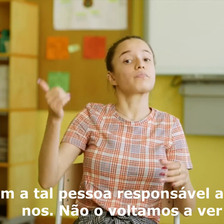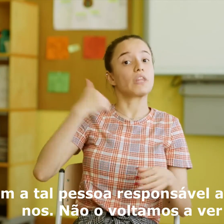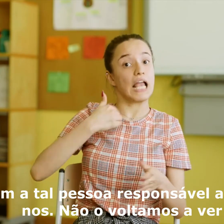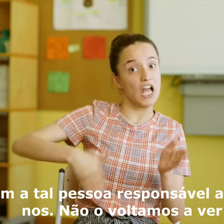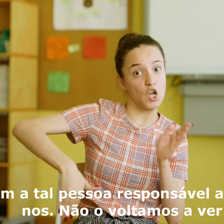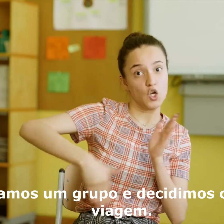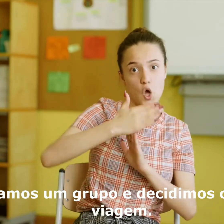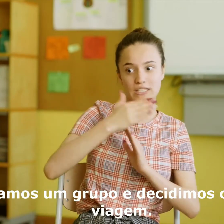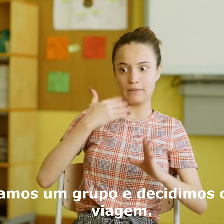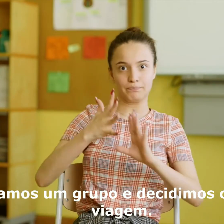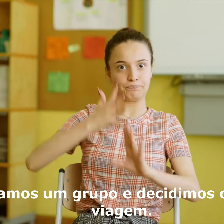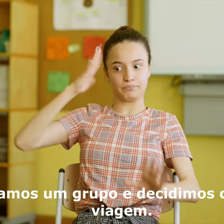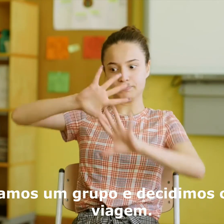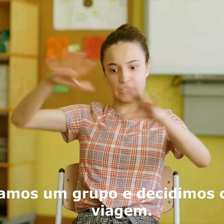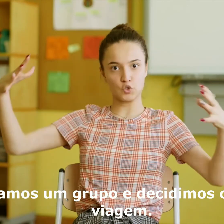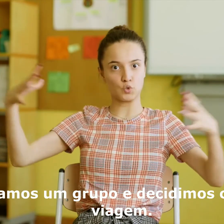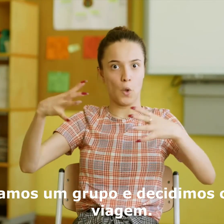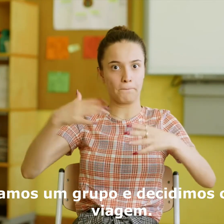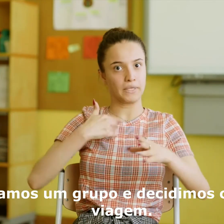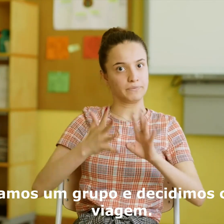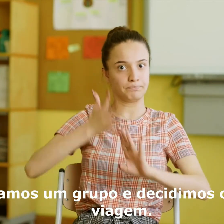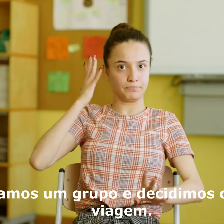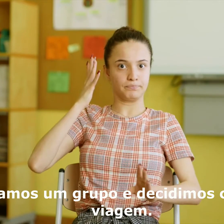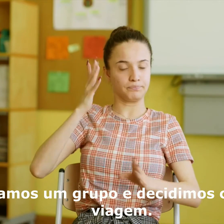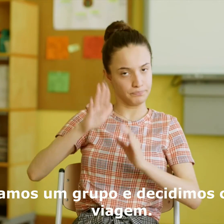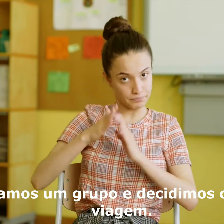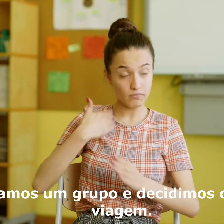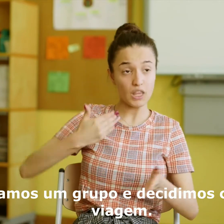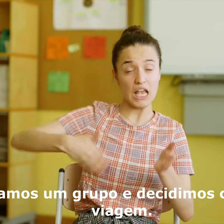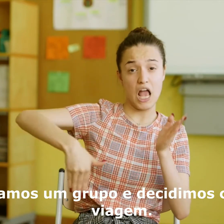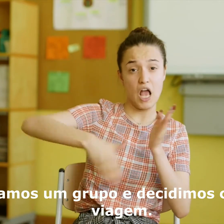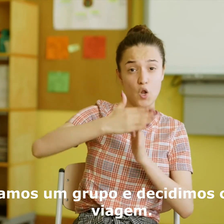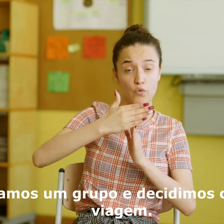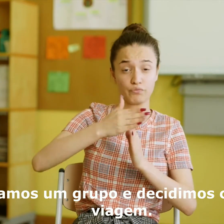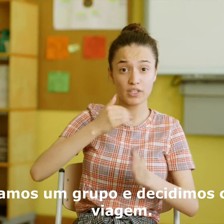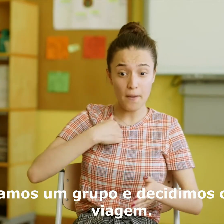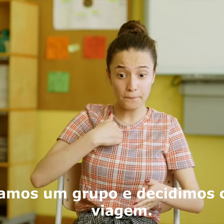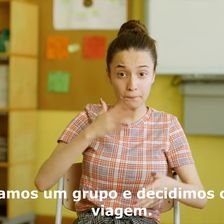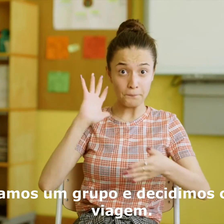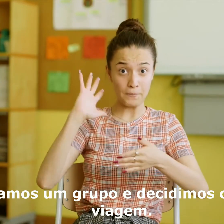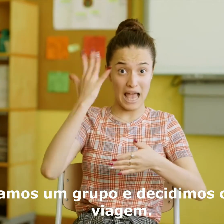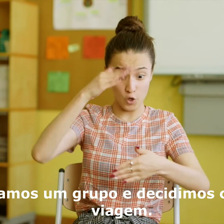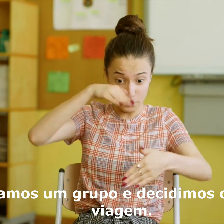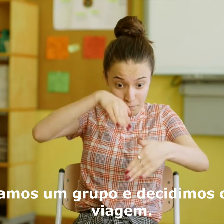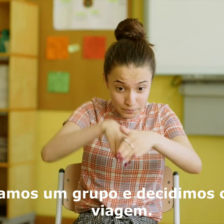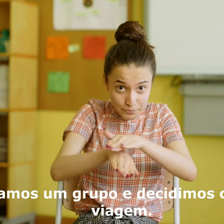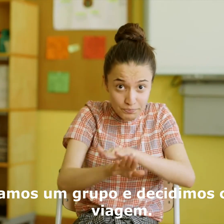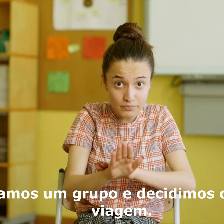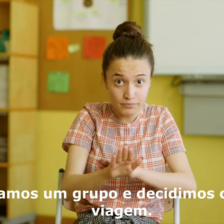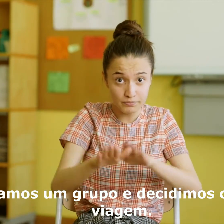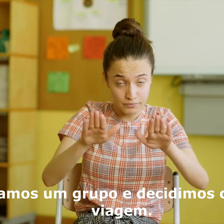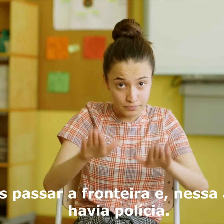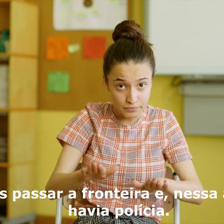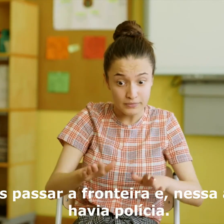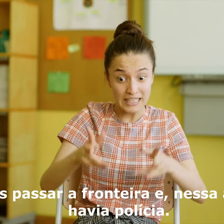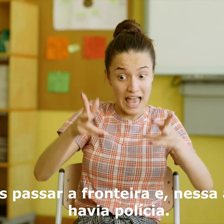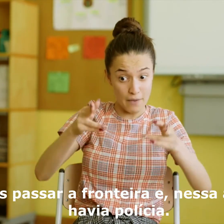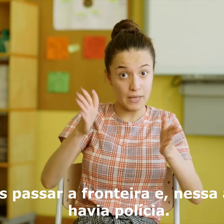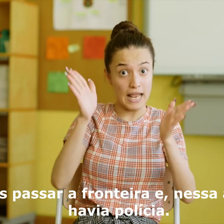desaparecido. Então nós organizámos um grupo e decidimos continuar a viagem. E então nessa